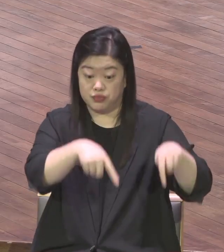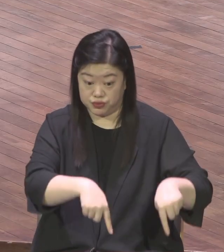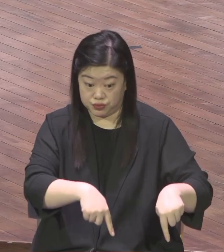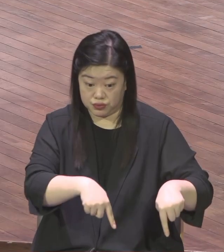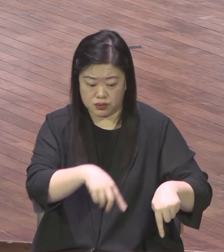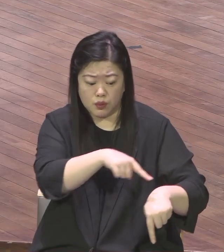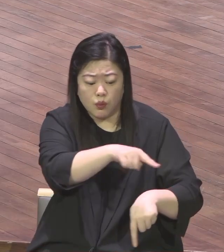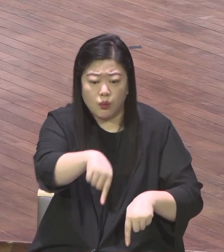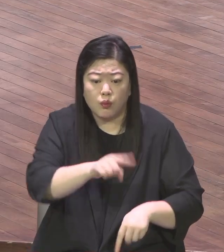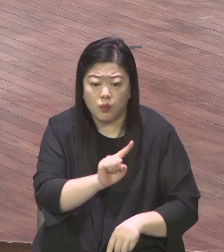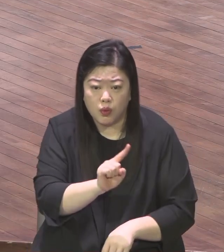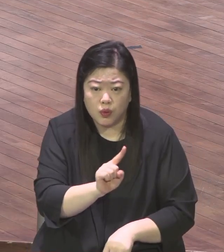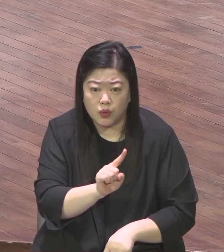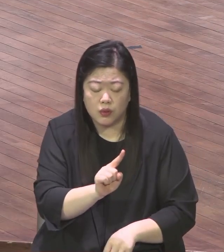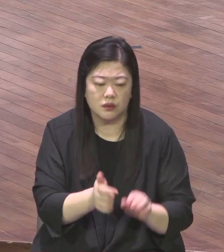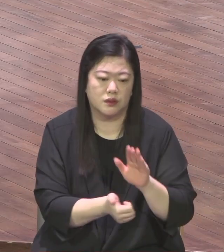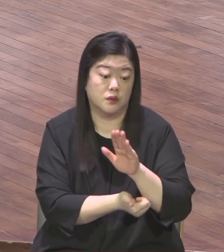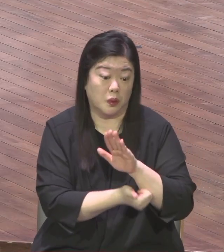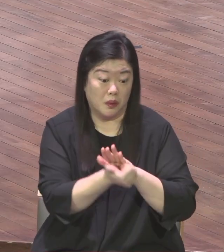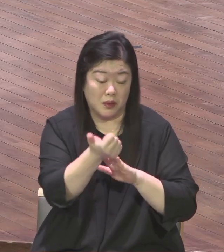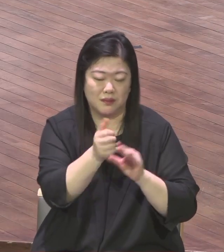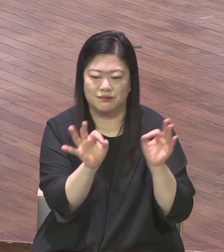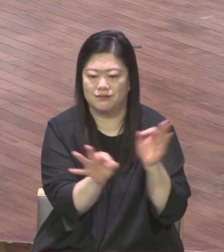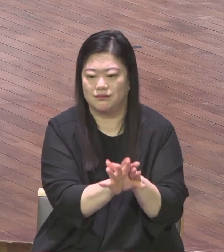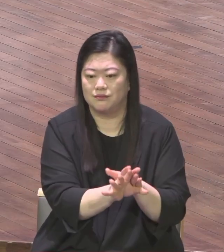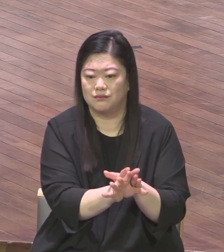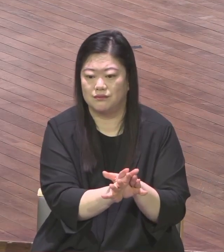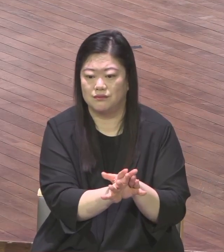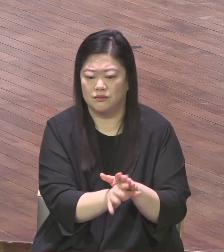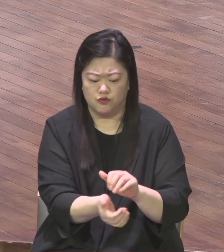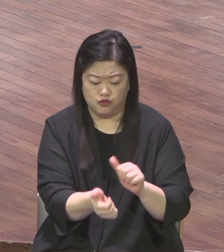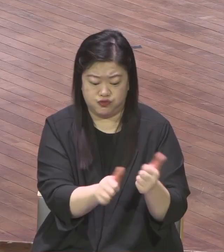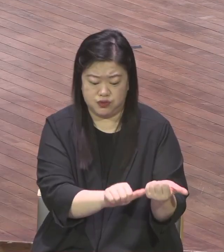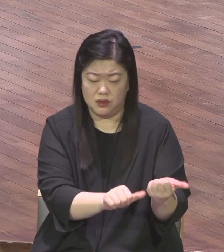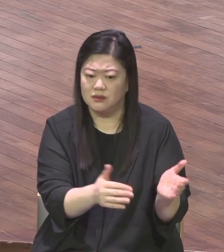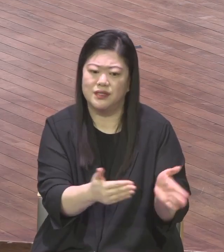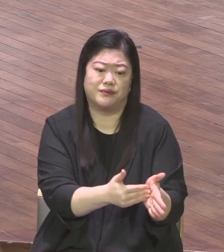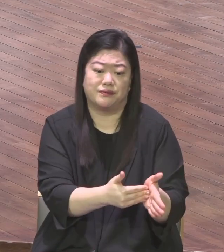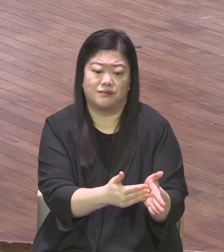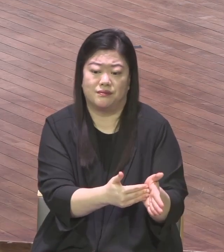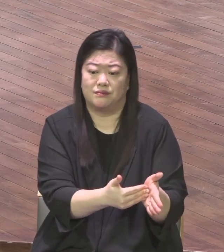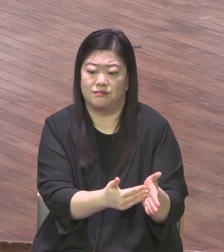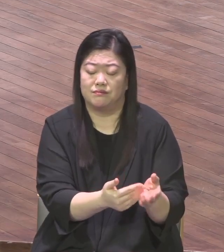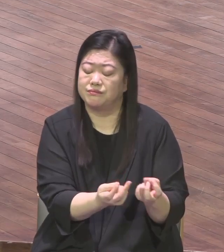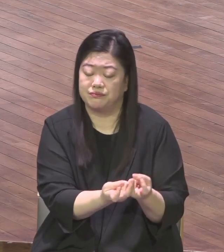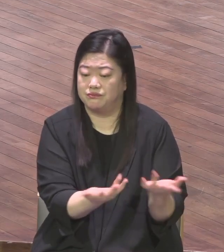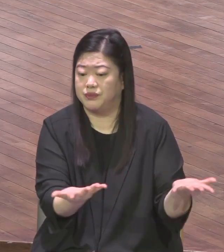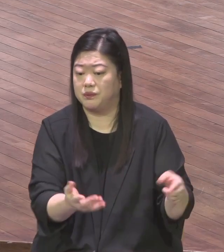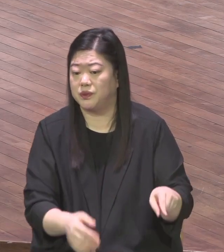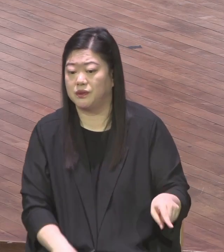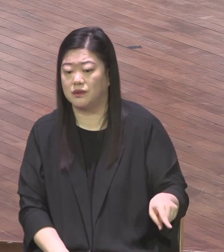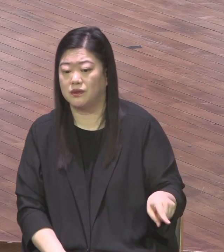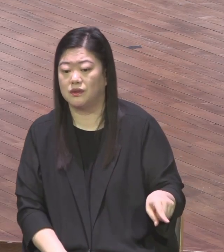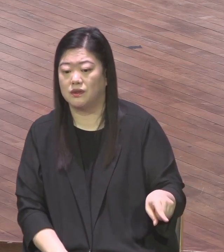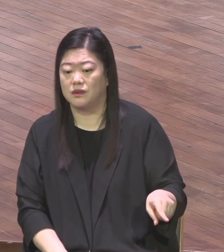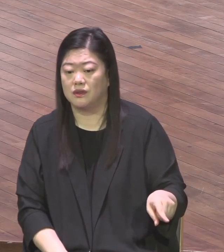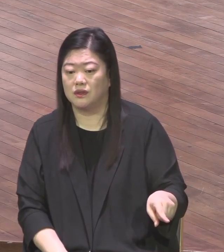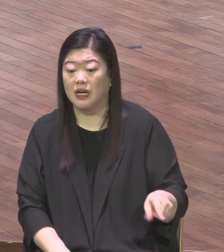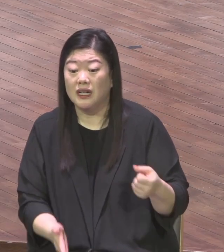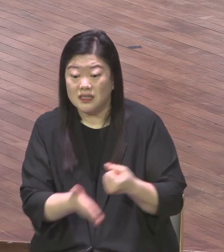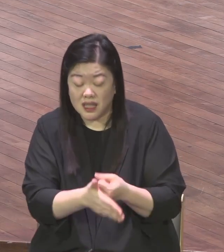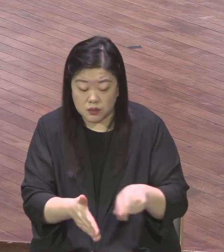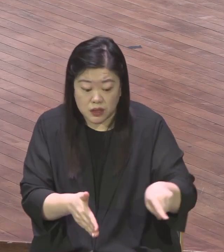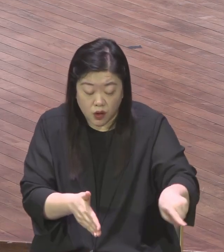13절에 밝히었듯이 소망이 없어요. 죽으면 소망이 없어요. 그렇기 때문에 슬퍼하게